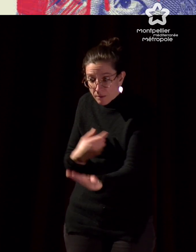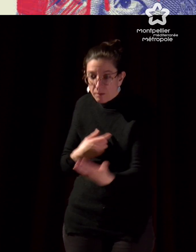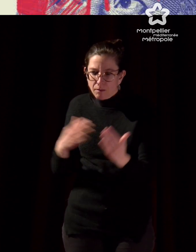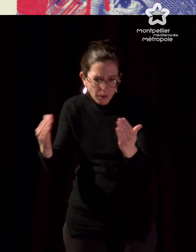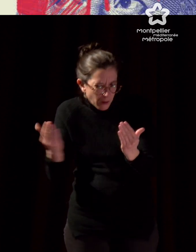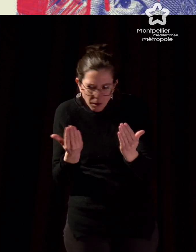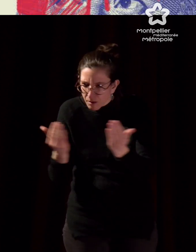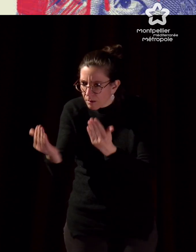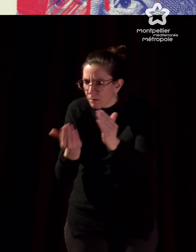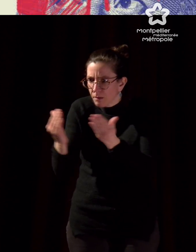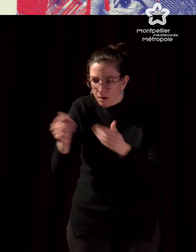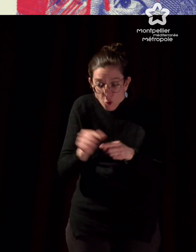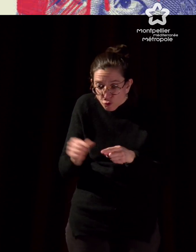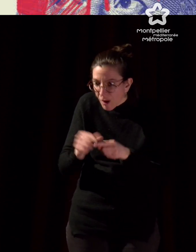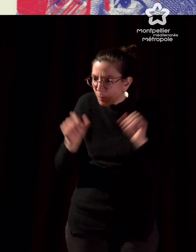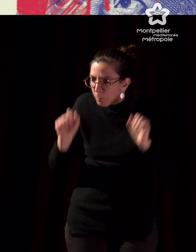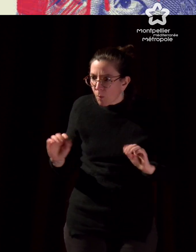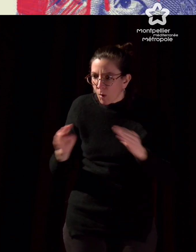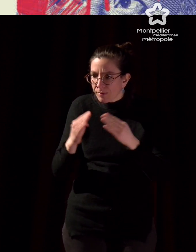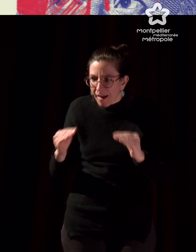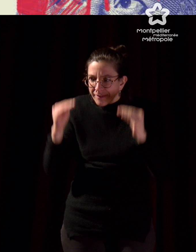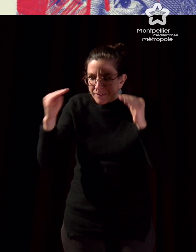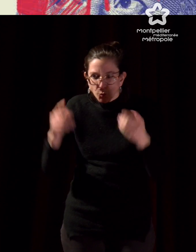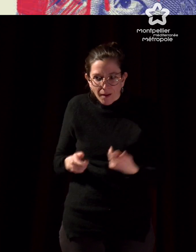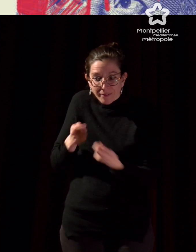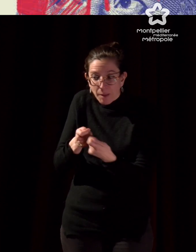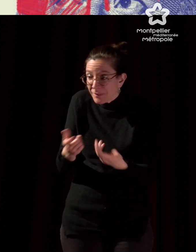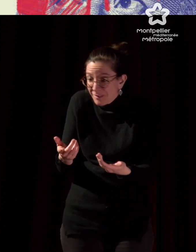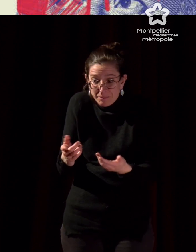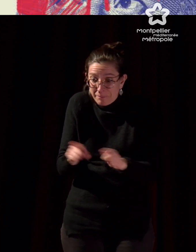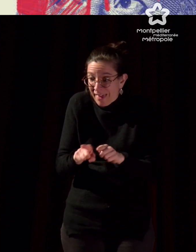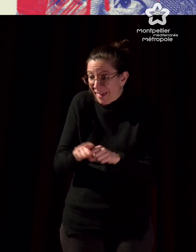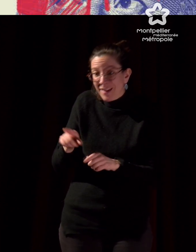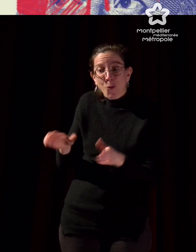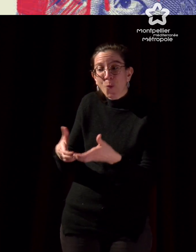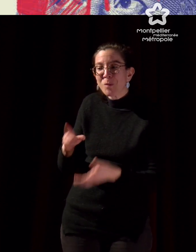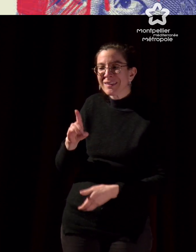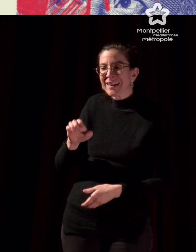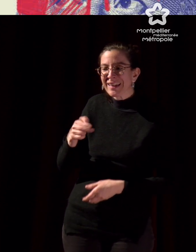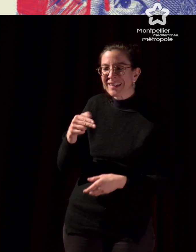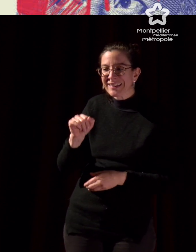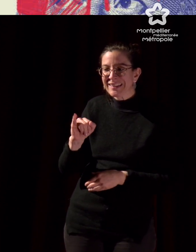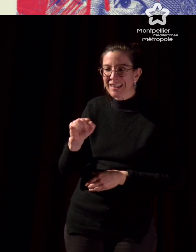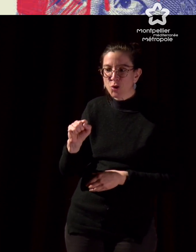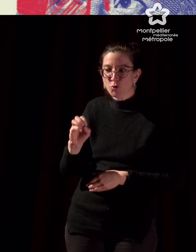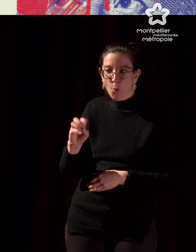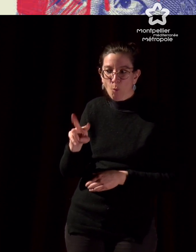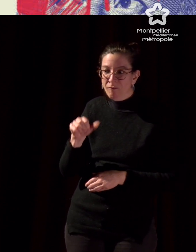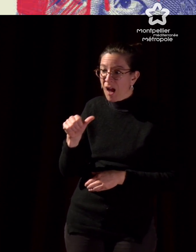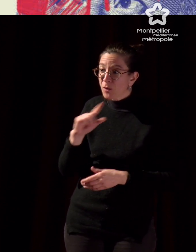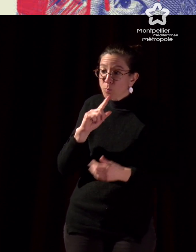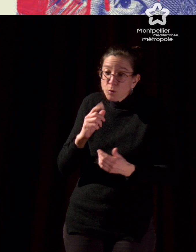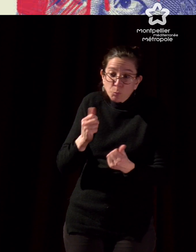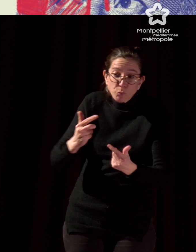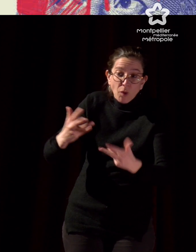des gènes d'adaptation à l'altitude. Parce que Denisova, c'est comme Néandertal, il était sur place depuis plusieurs centaines de milliers d'années. Donc